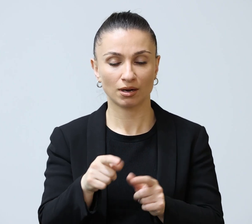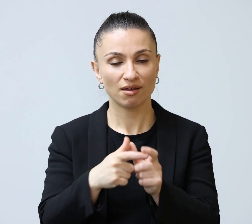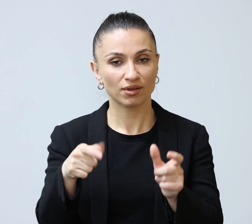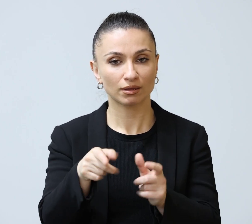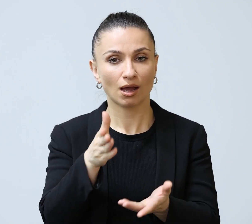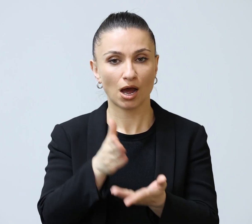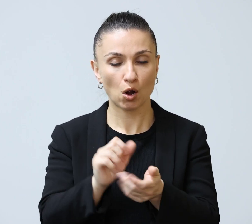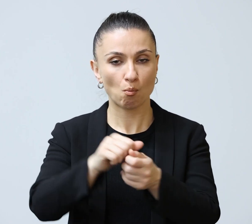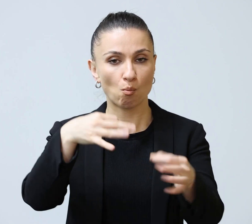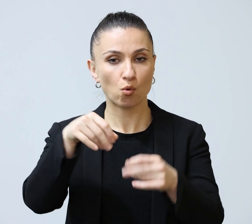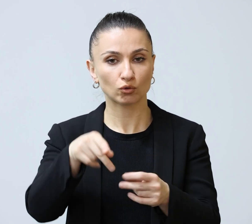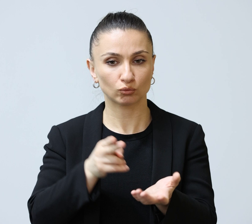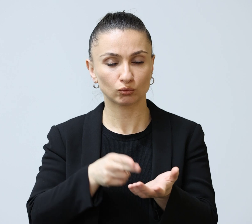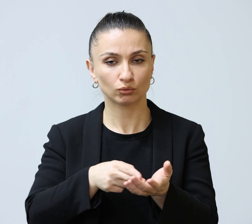Դու պետք է ստորագրես անդորրագրի վրա։